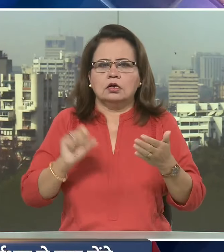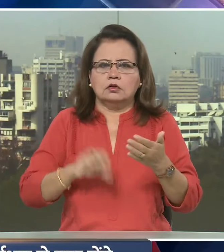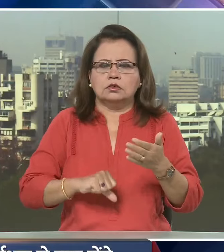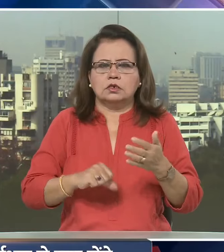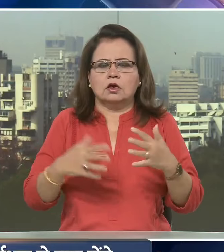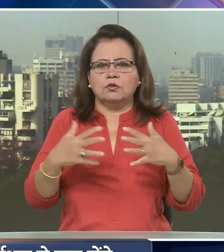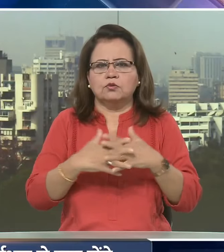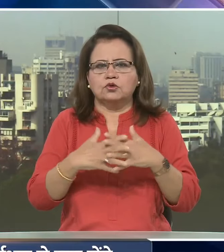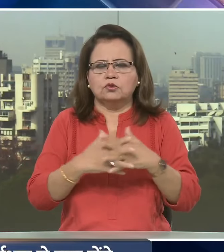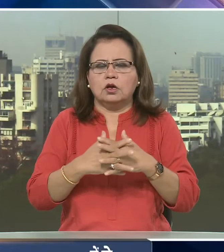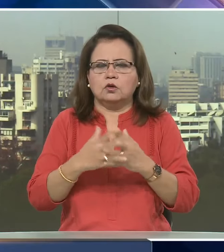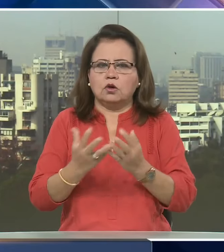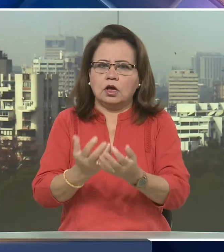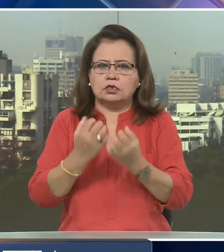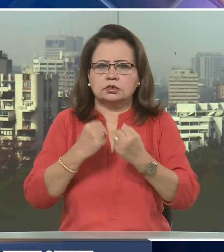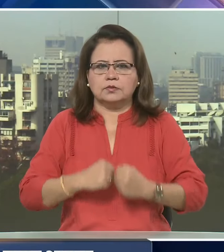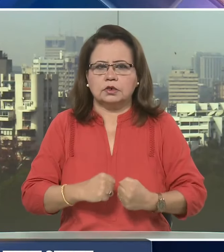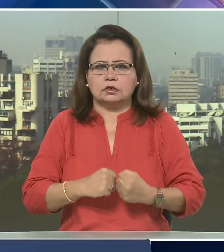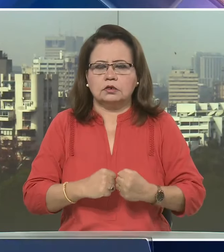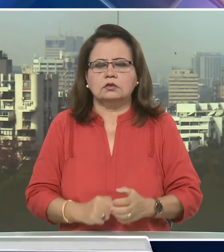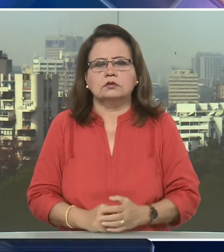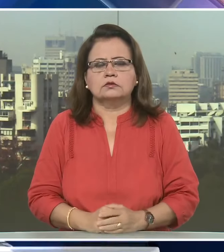को स्वीकार कर लिया था।